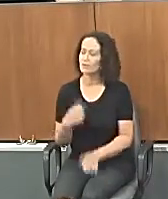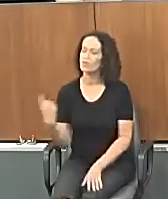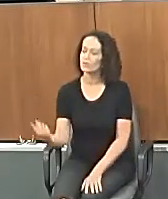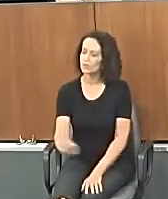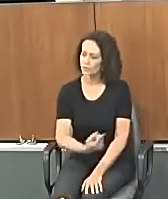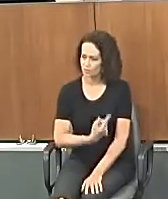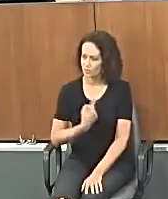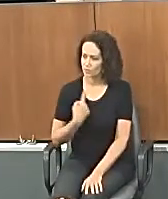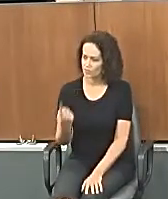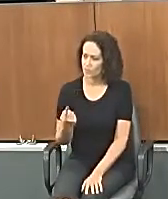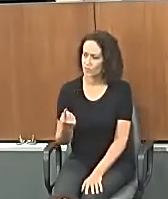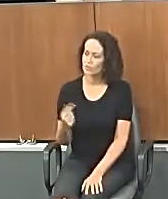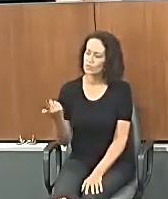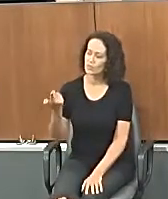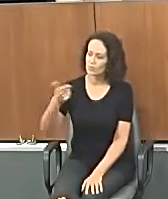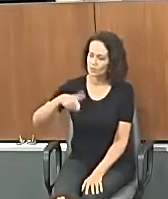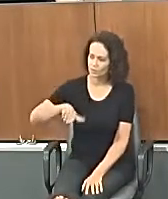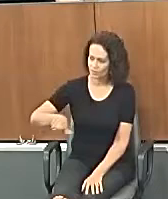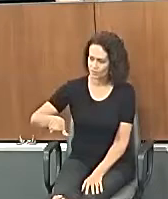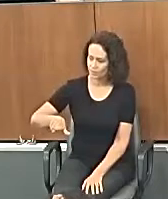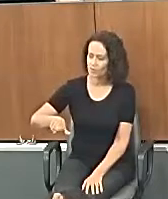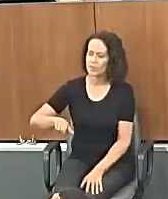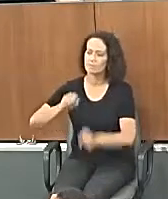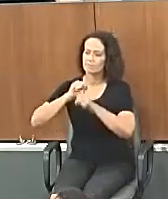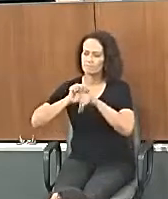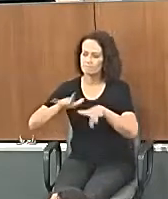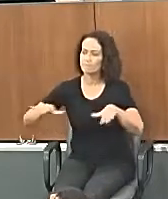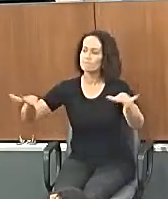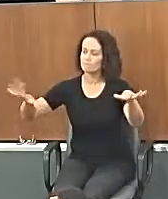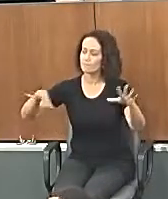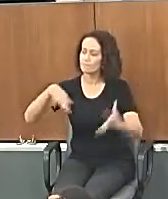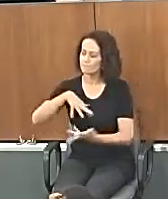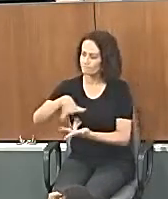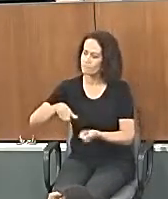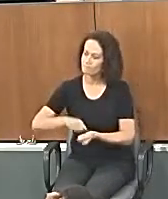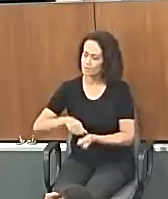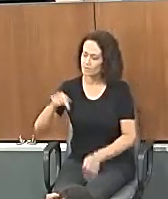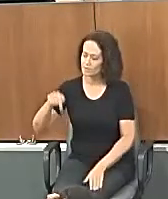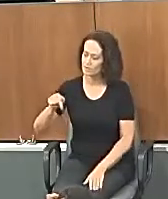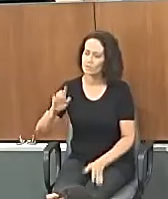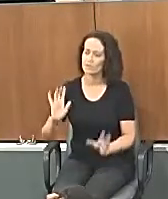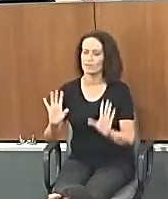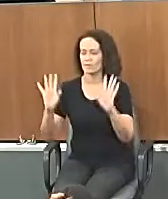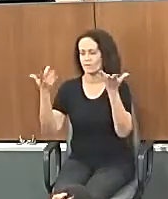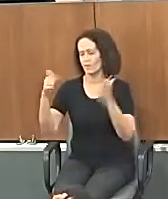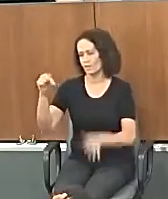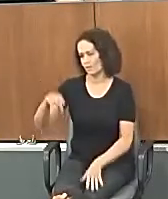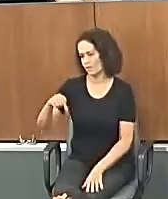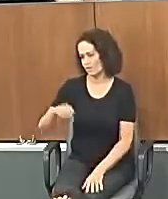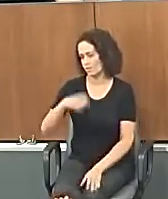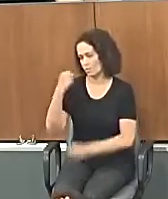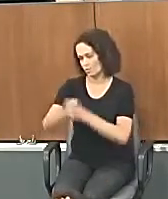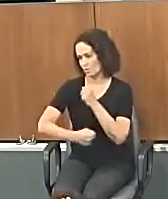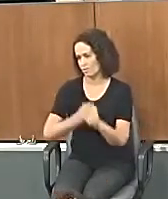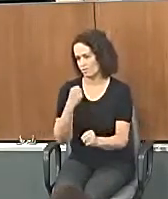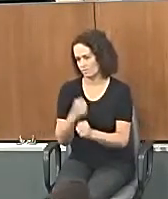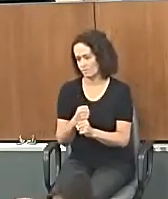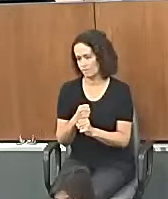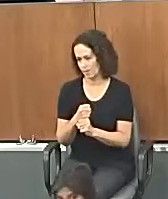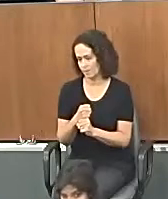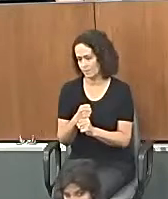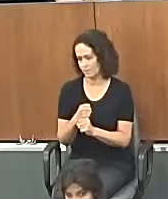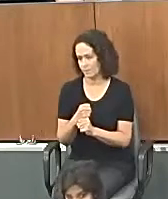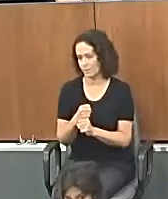é repercutir até mundialmente esse evento aqui que vamos realizar no ano que vem